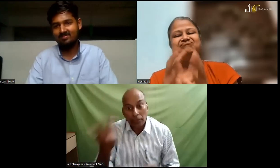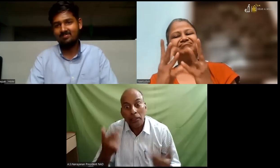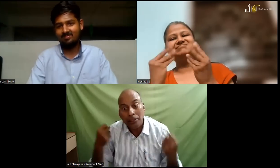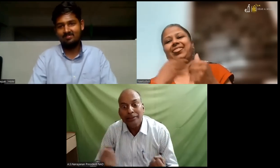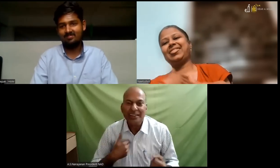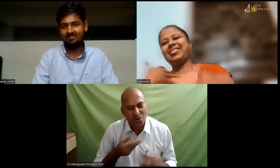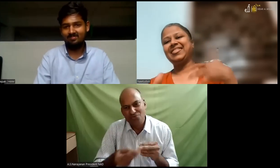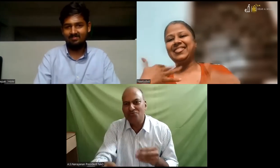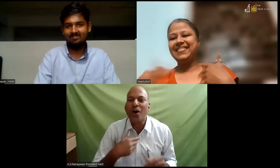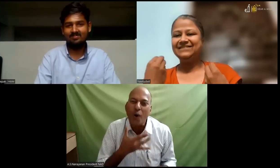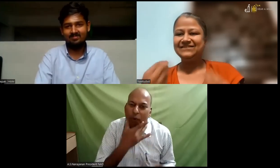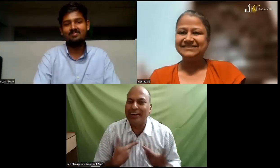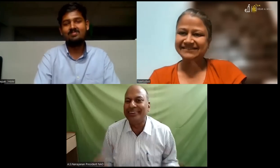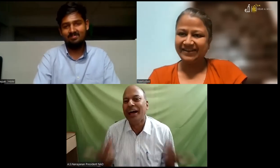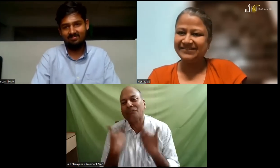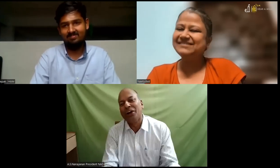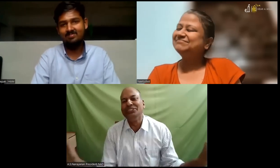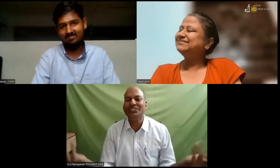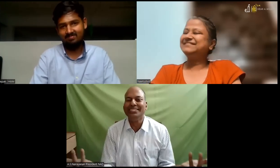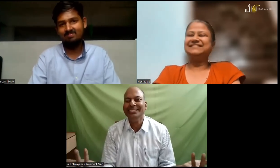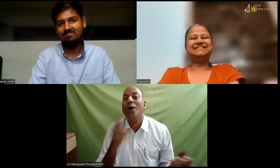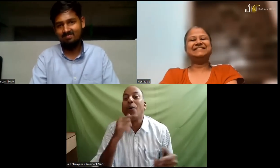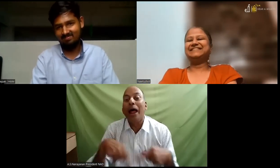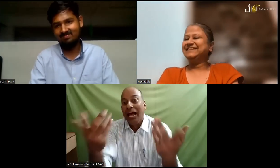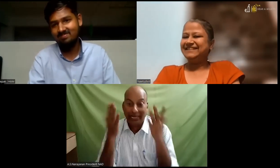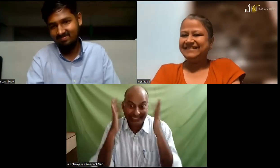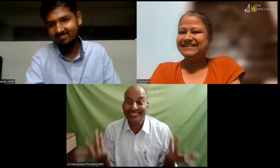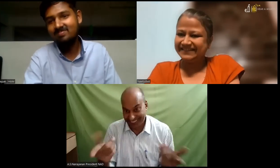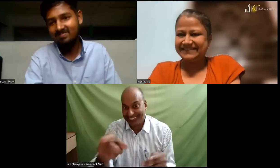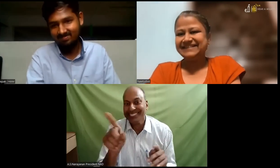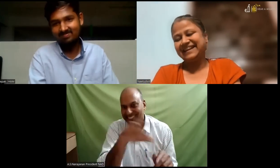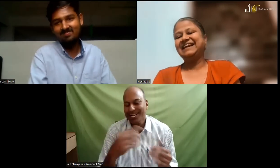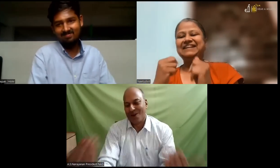उपयोगी की तरह बना दोगे तुम भी तो स्टार्ट सही बात